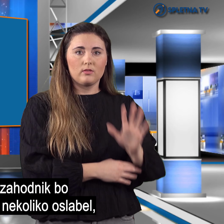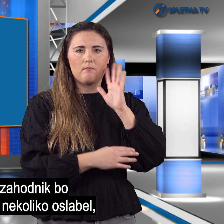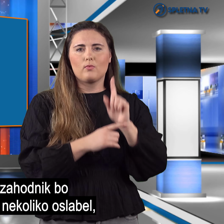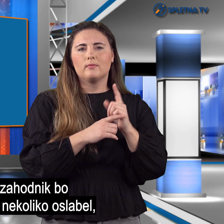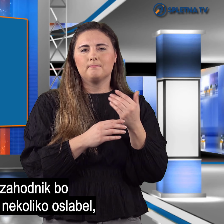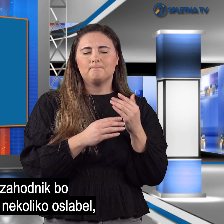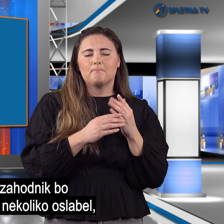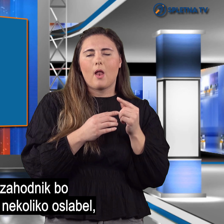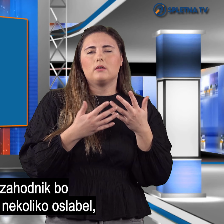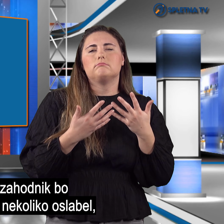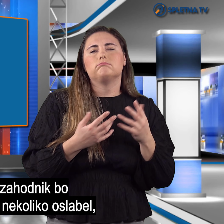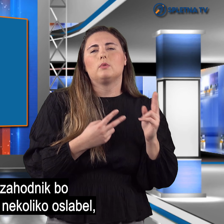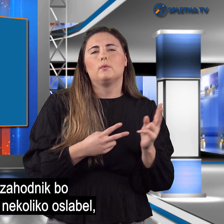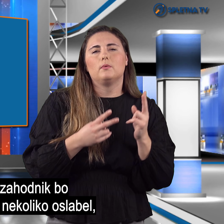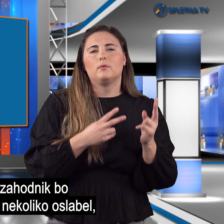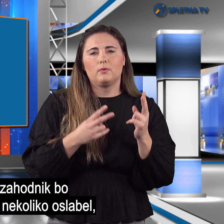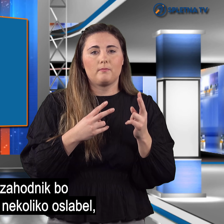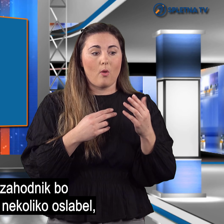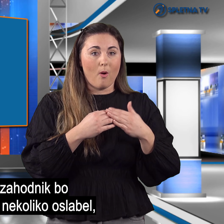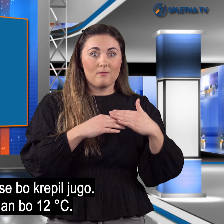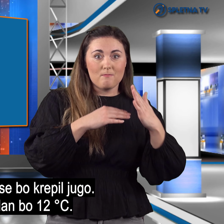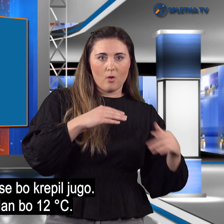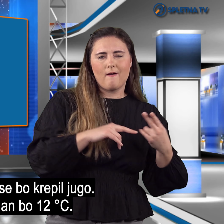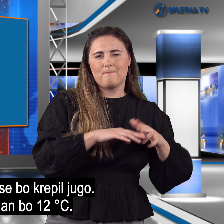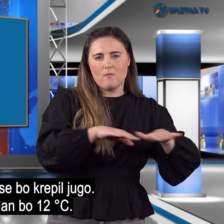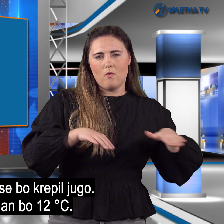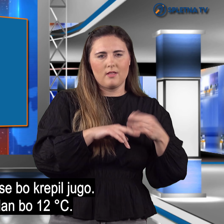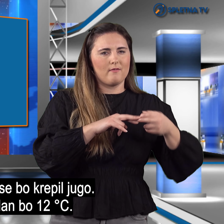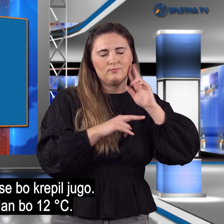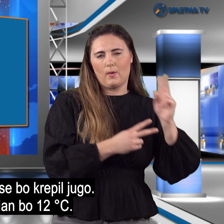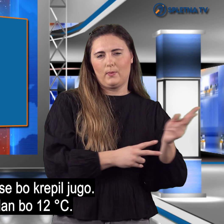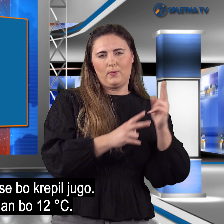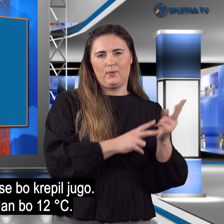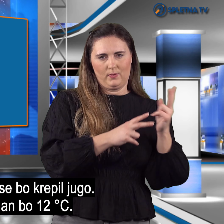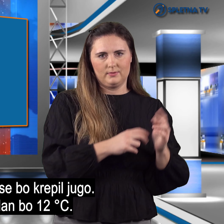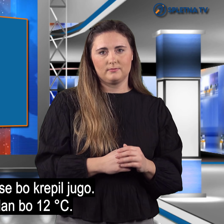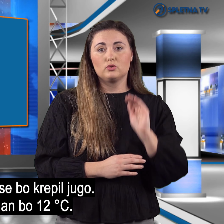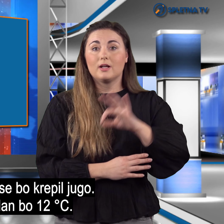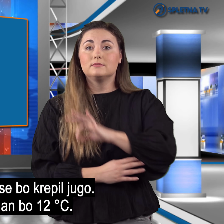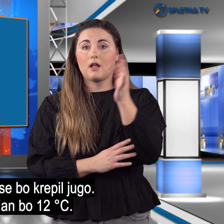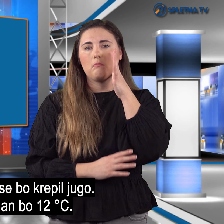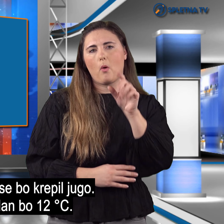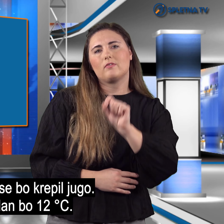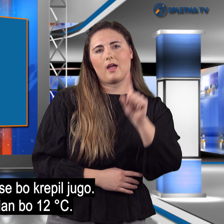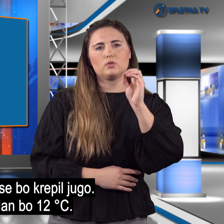Jugozahodnik bo prehodno nekoliko oslabel, ob morju se bo krepil jugo. Čez dan bo 12